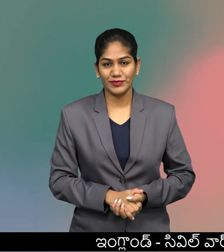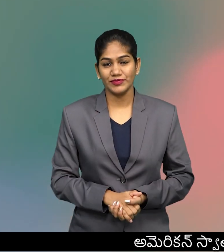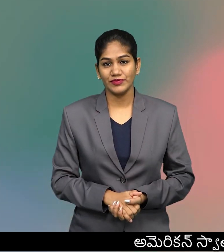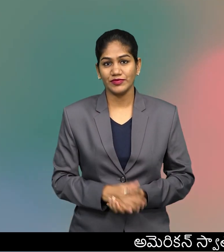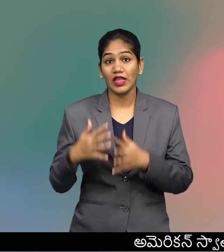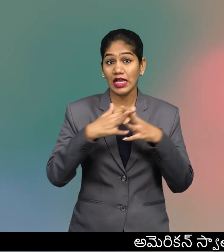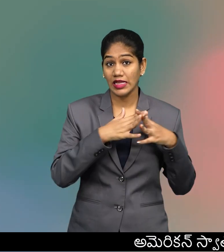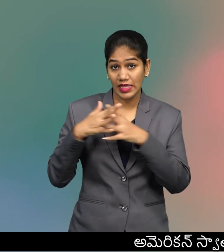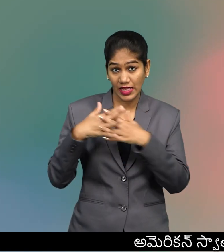అమెరికన్ స్వాతంత్ర్యం